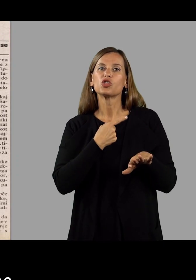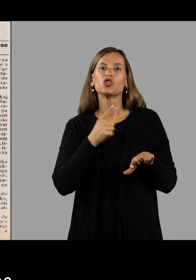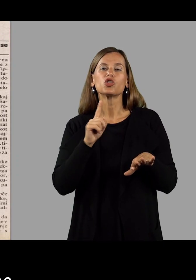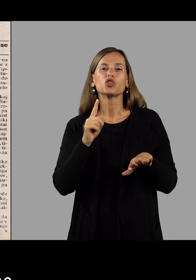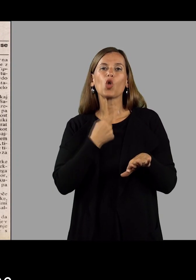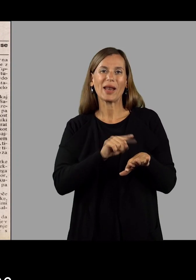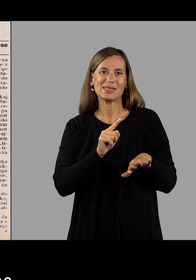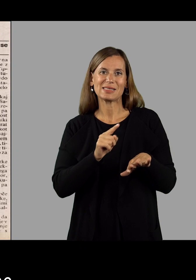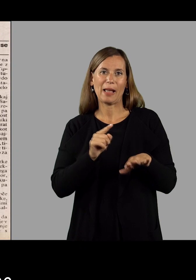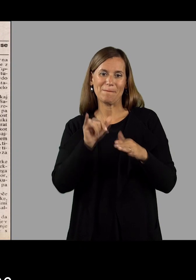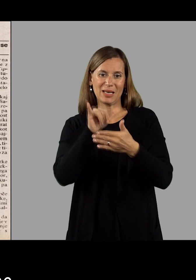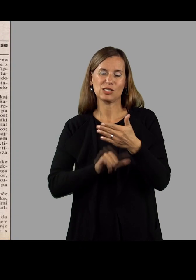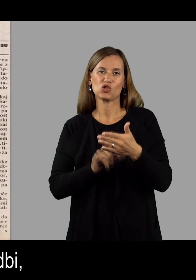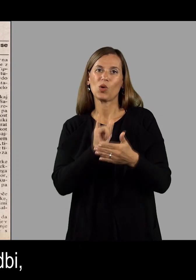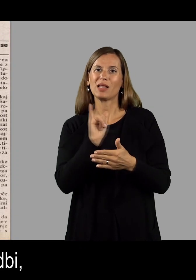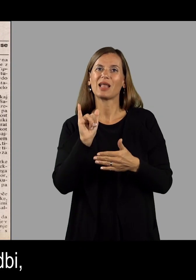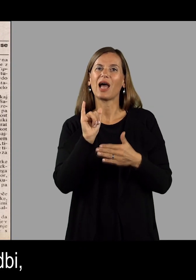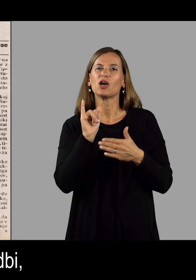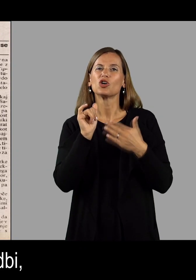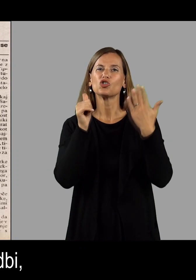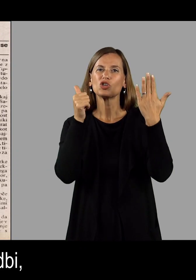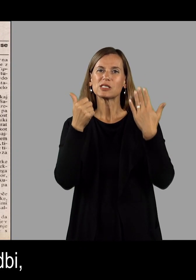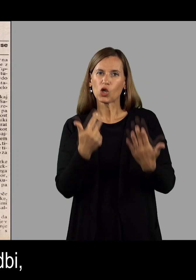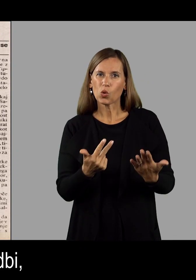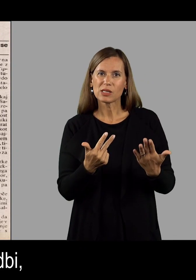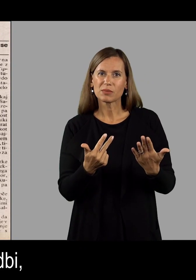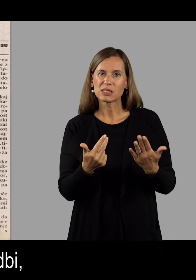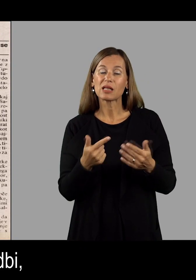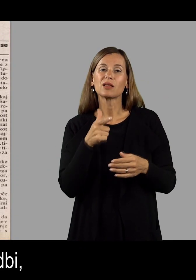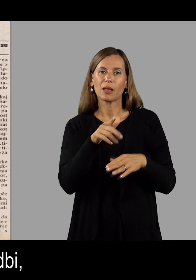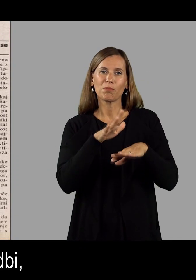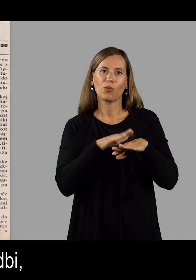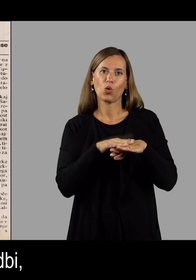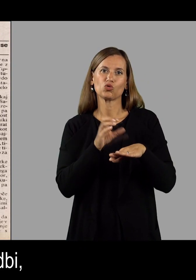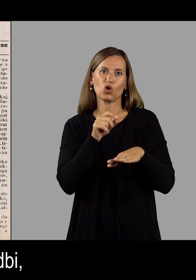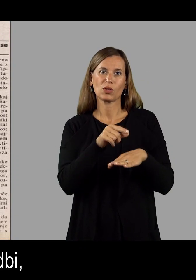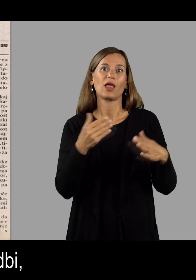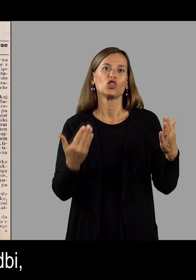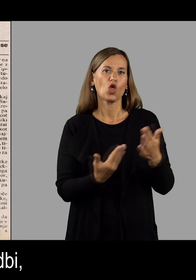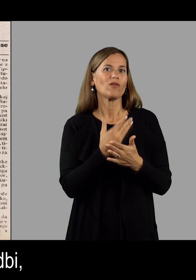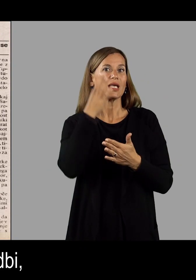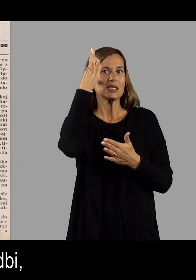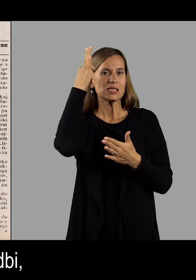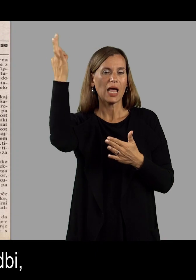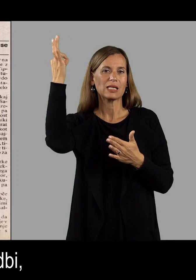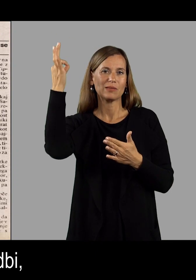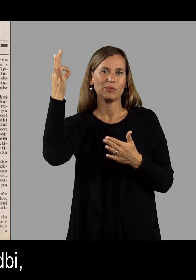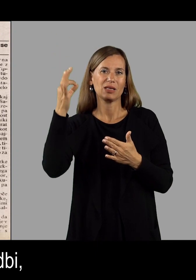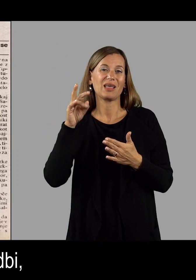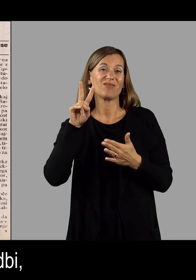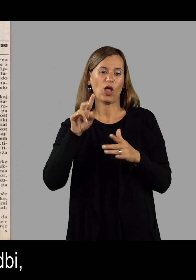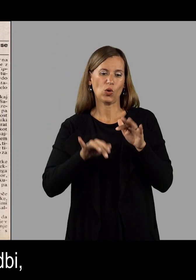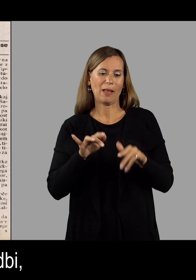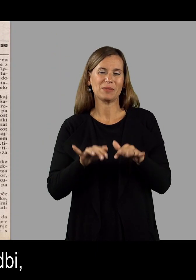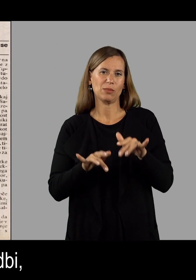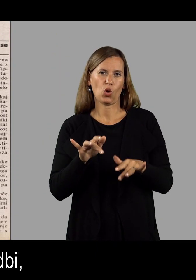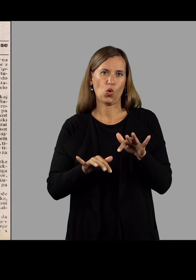vstop se pojavi ta Velotype tipkovnica tudi na slovenskem tržišču. In vidimo tukaj na sliki tudi